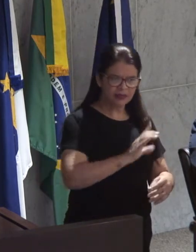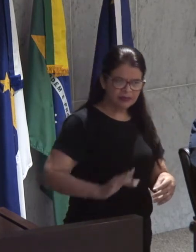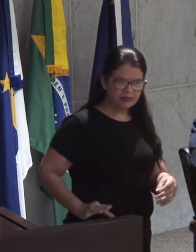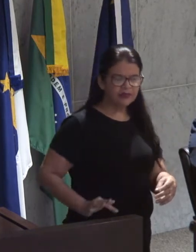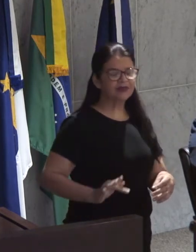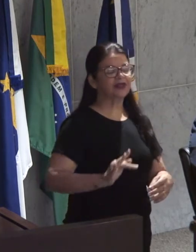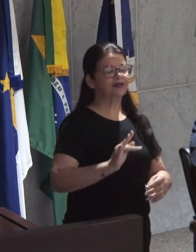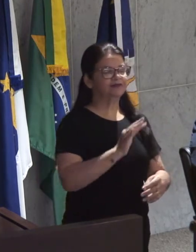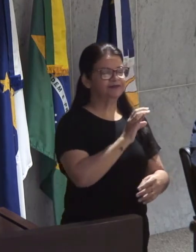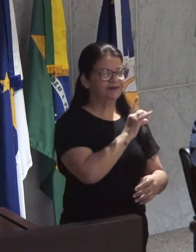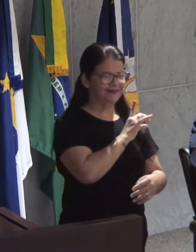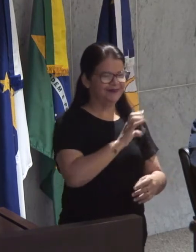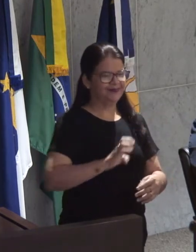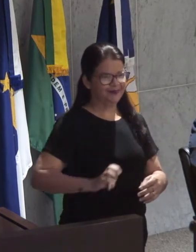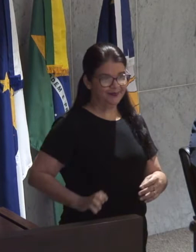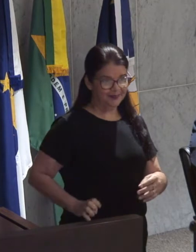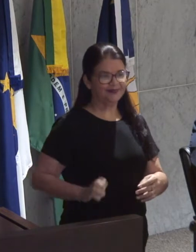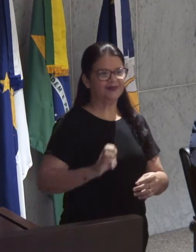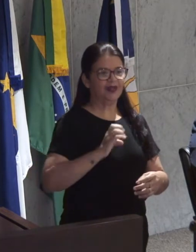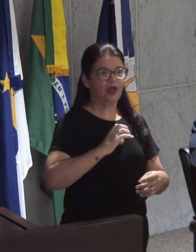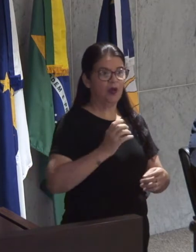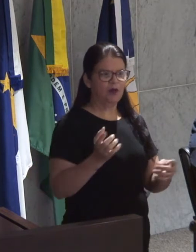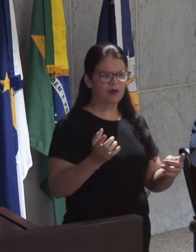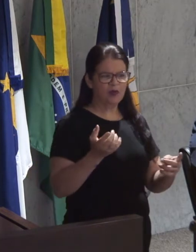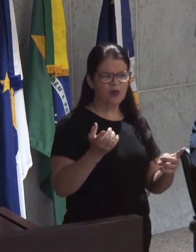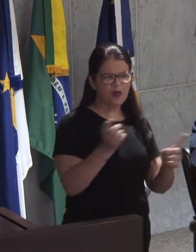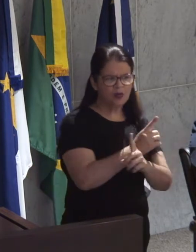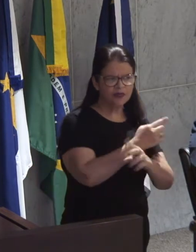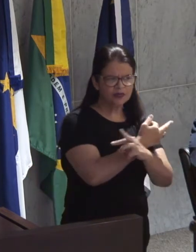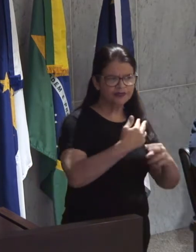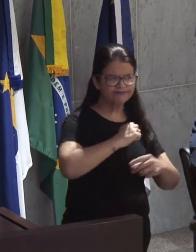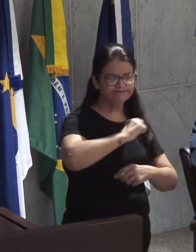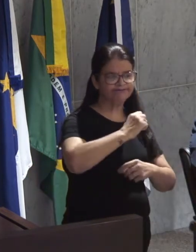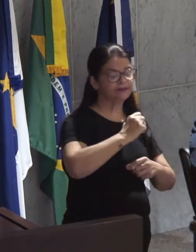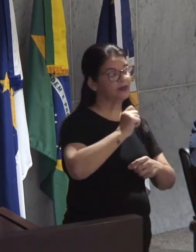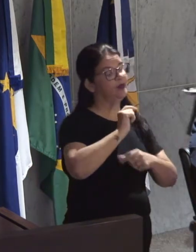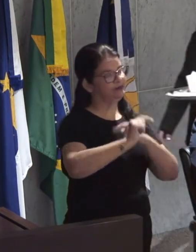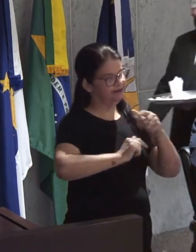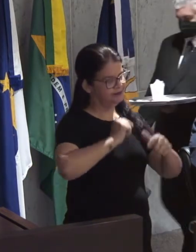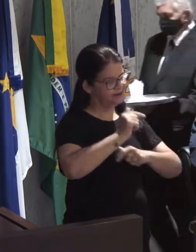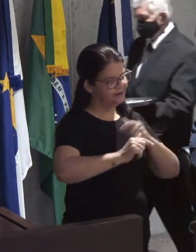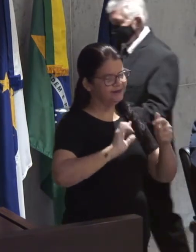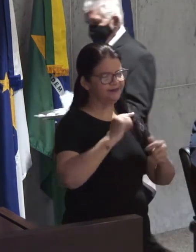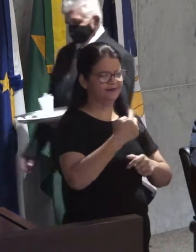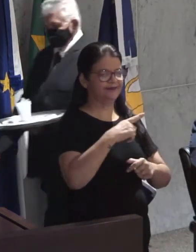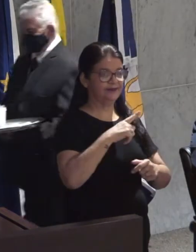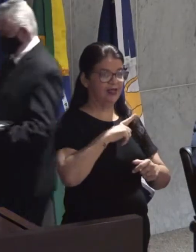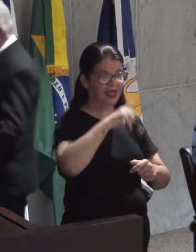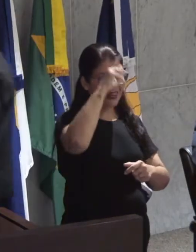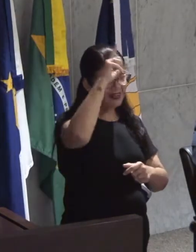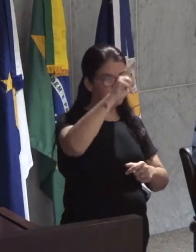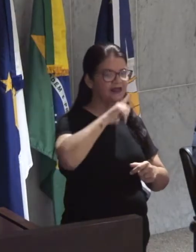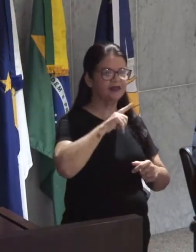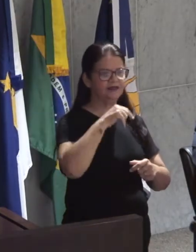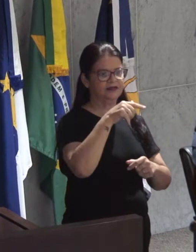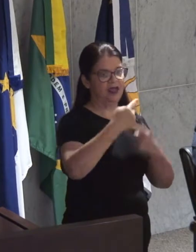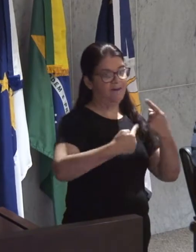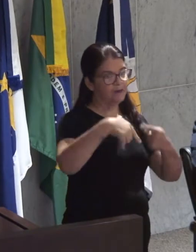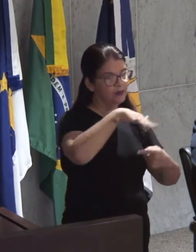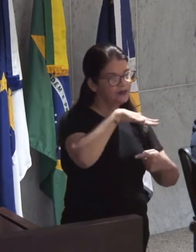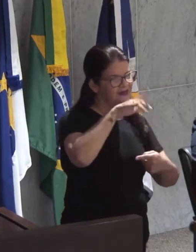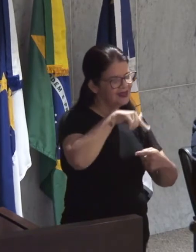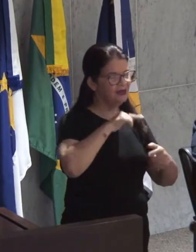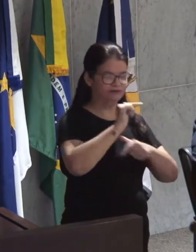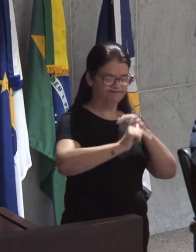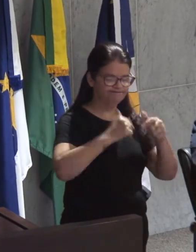estejam na contramão daquilo que nós defendemos. Então, a tarefa que a gente tem quanto liderança política é uma